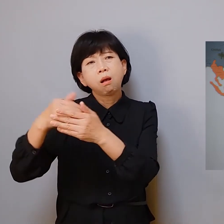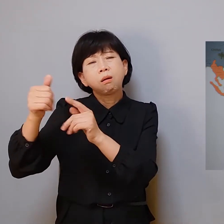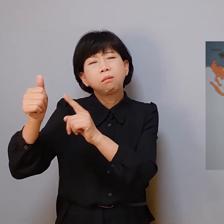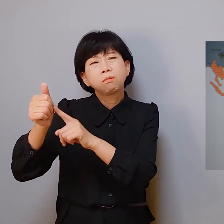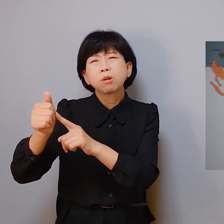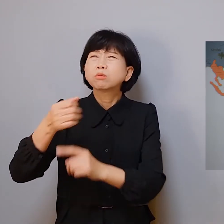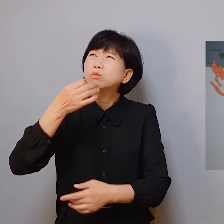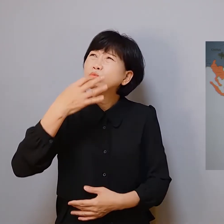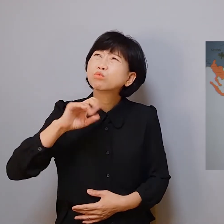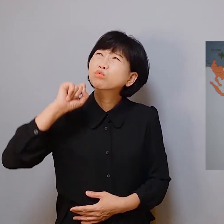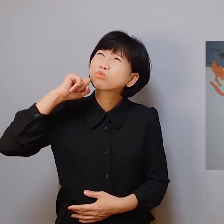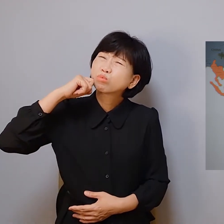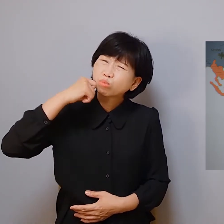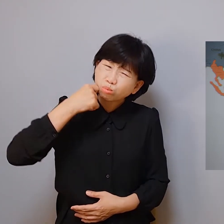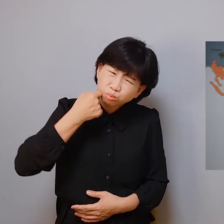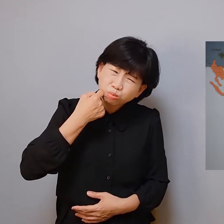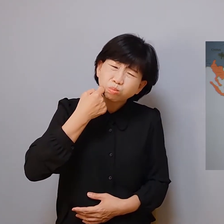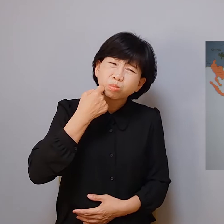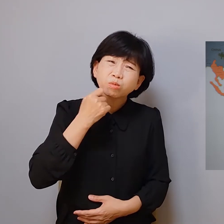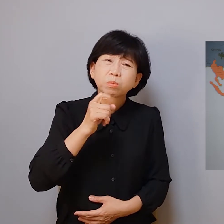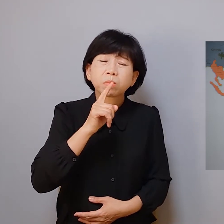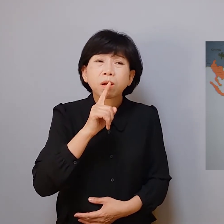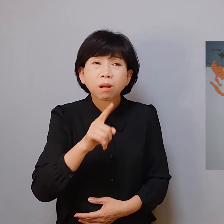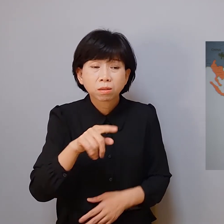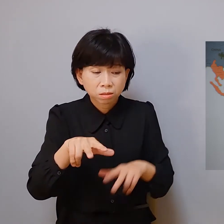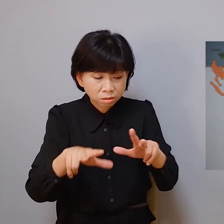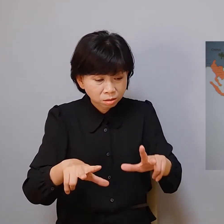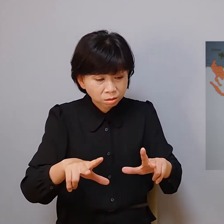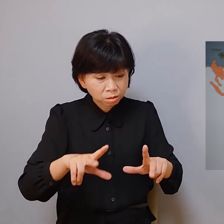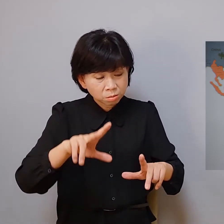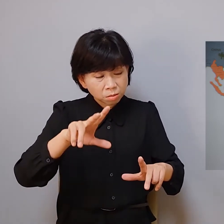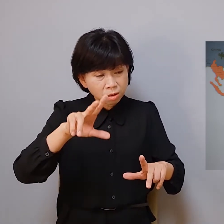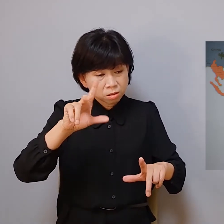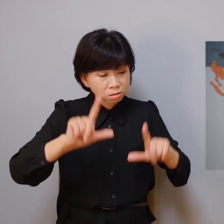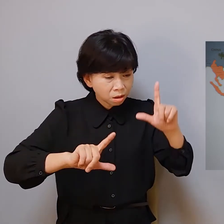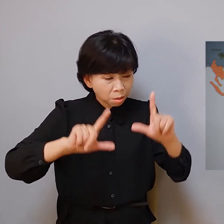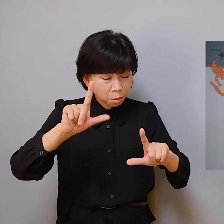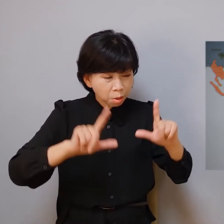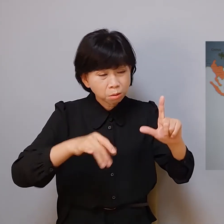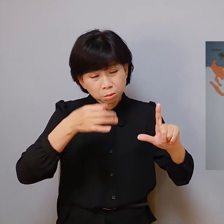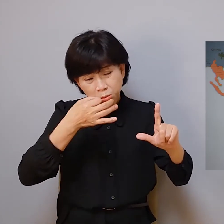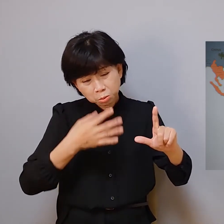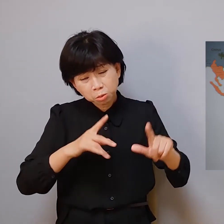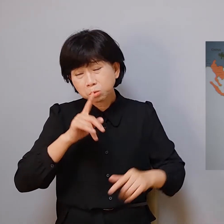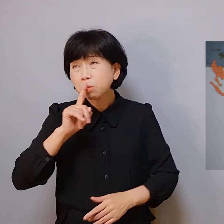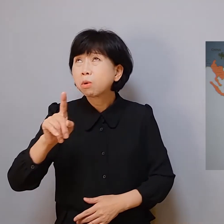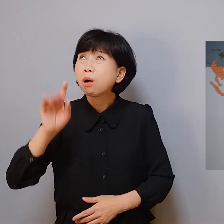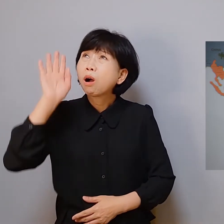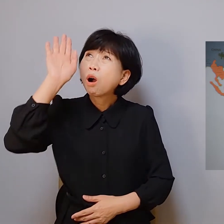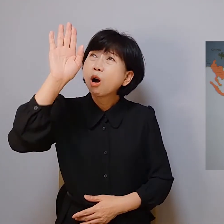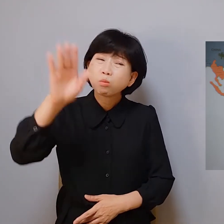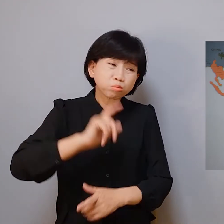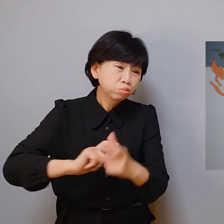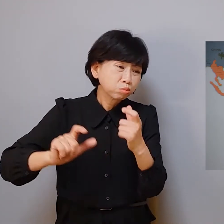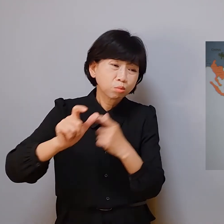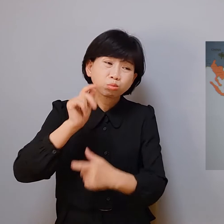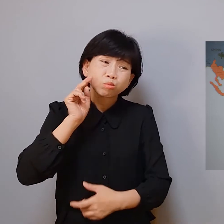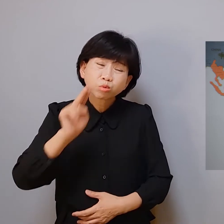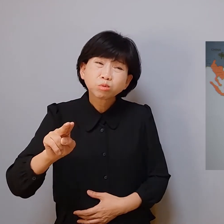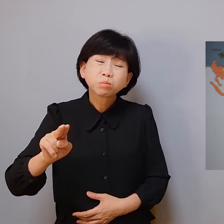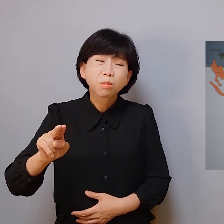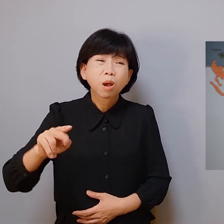정말 힘들어요. 어려워요. 눈앞의 현실이, 상황이 힘드니 앞으로 당하는 일이